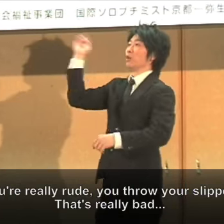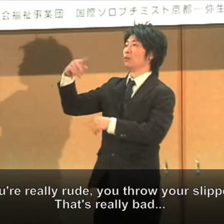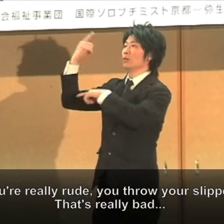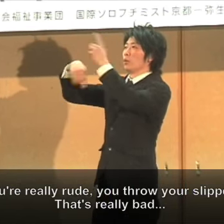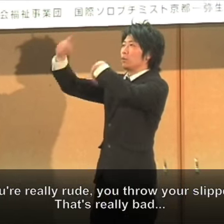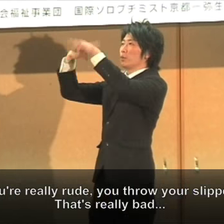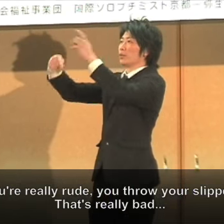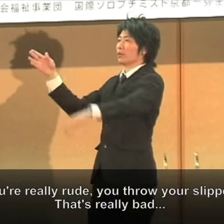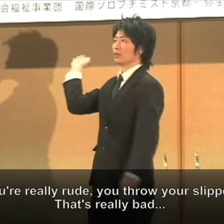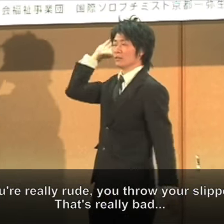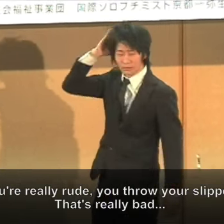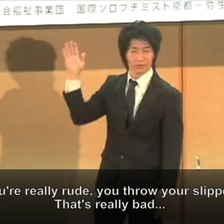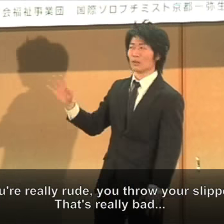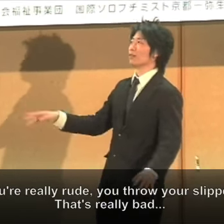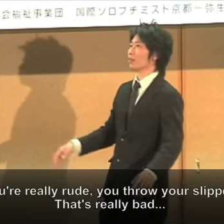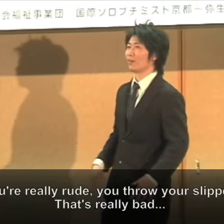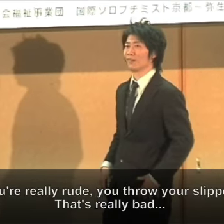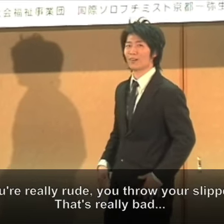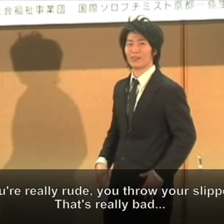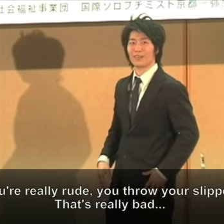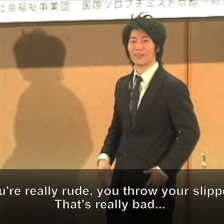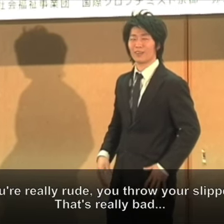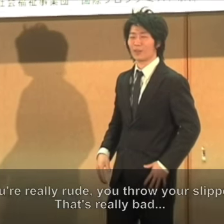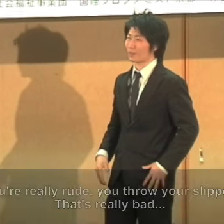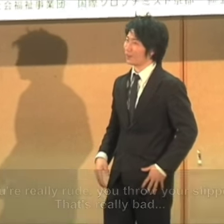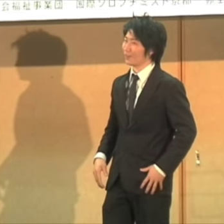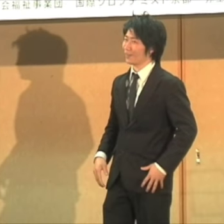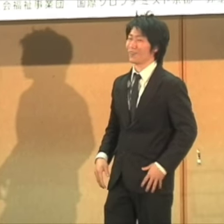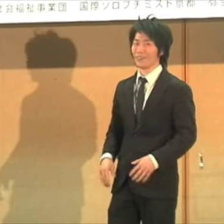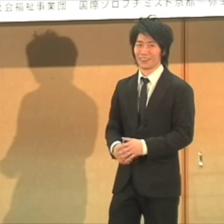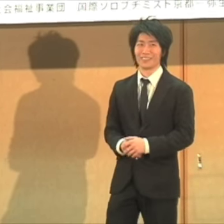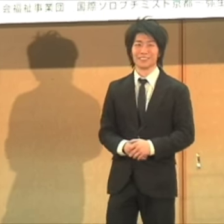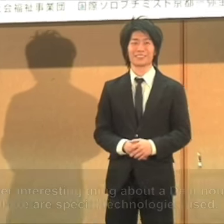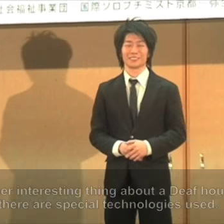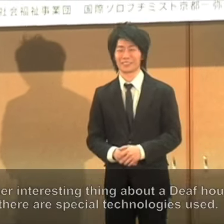スリッパを投げてコロコロコロコロ頭に当たったりすることもあります。